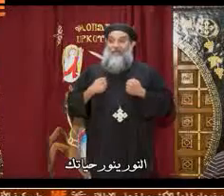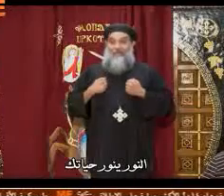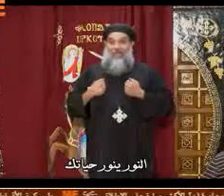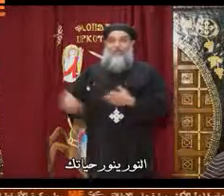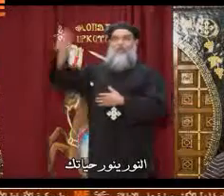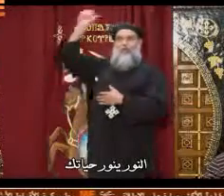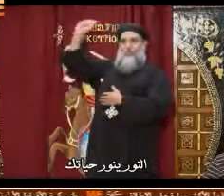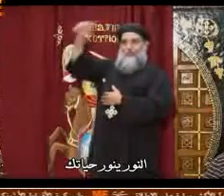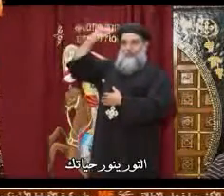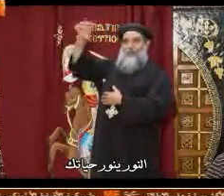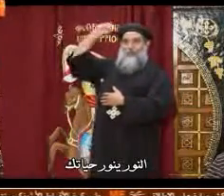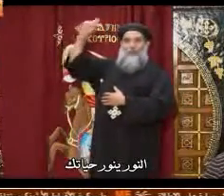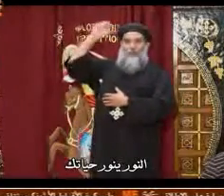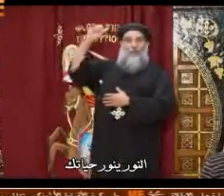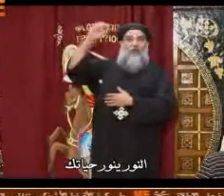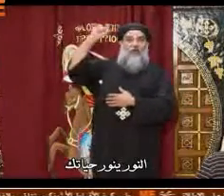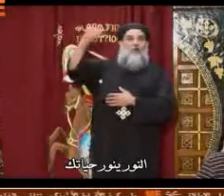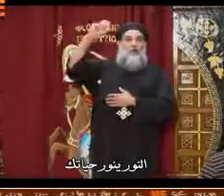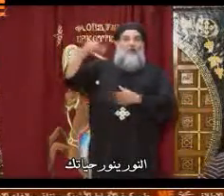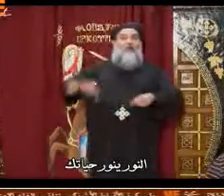حياتك. تاني، النور ينور